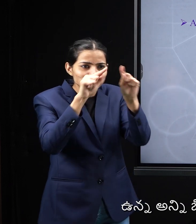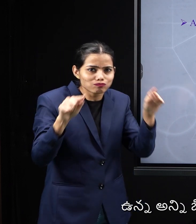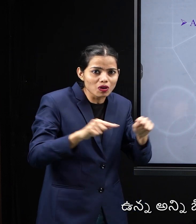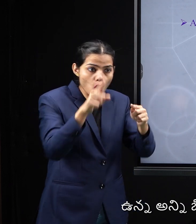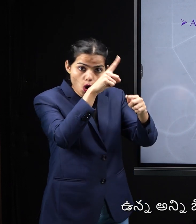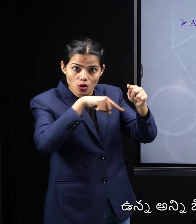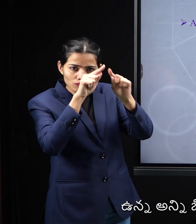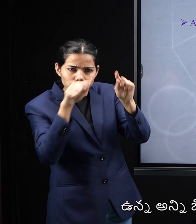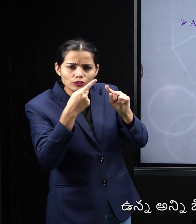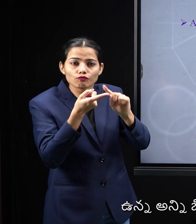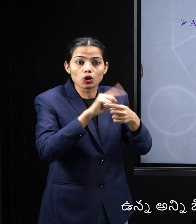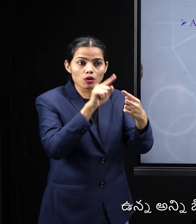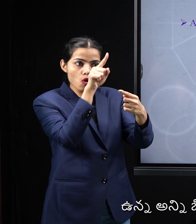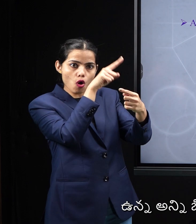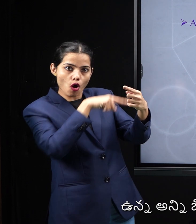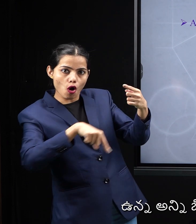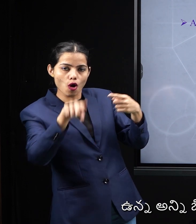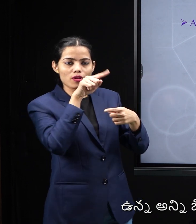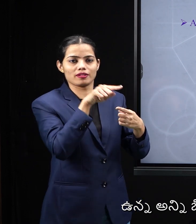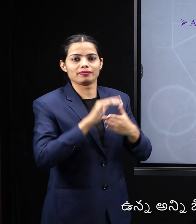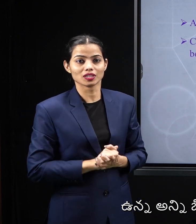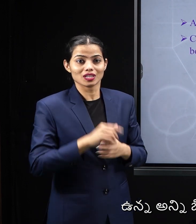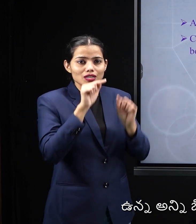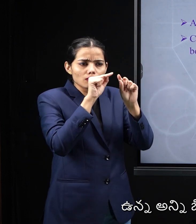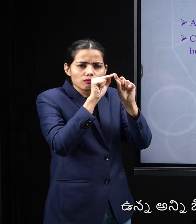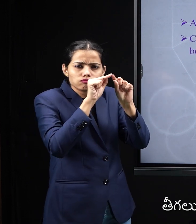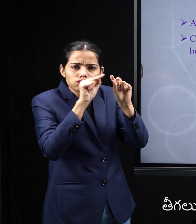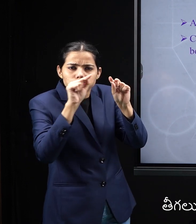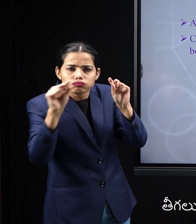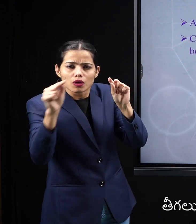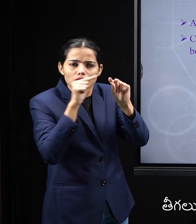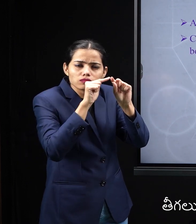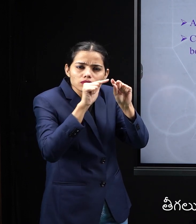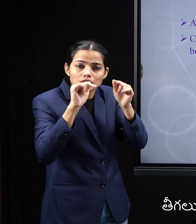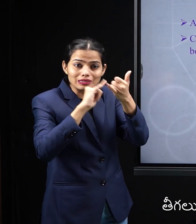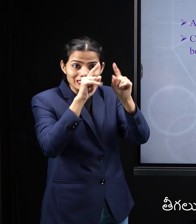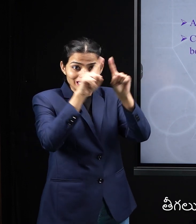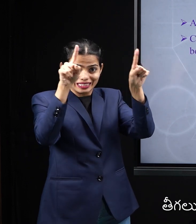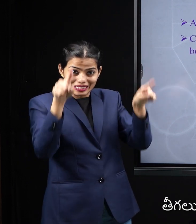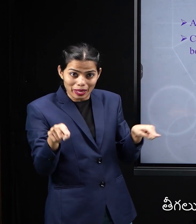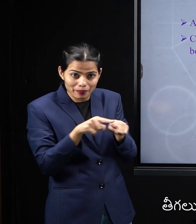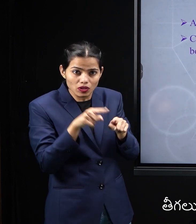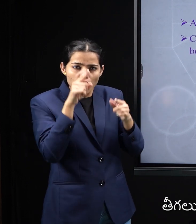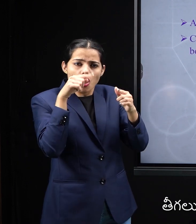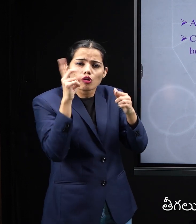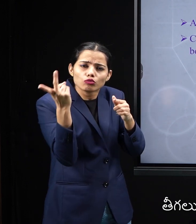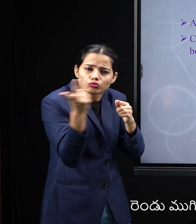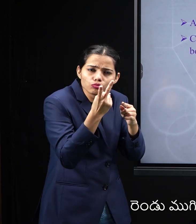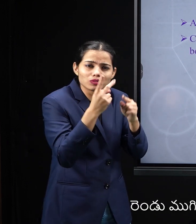బిందువులతో కూడిన మూసిన ఆకారం. తీగలు వృత్తం యొక్క సరిహద్దులో రెండు